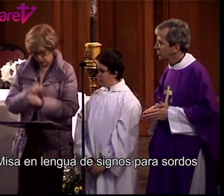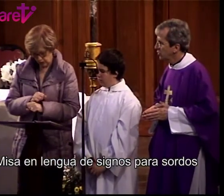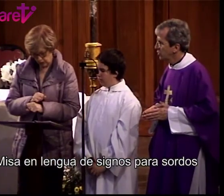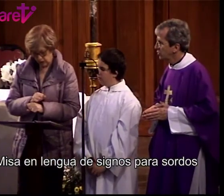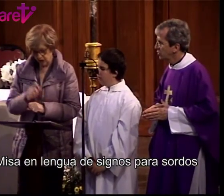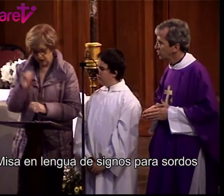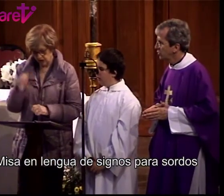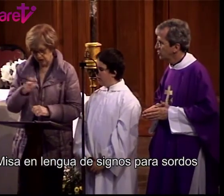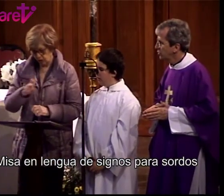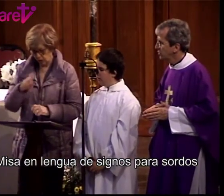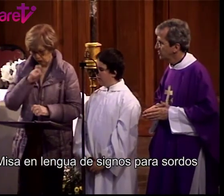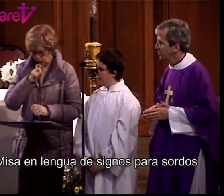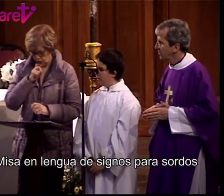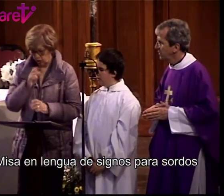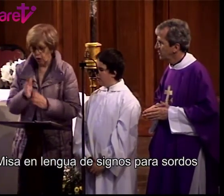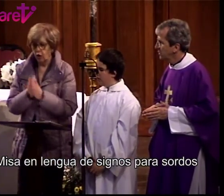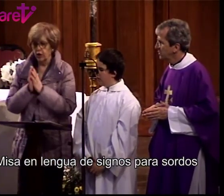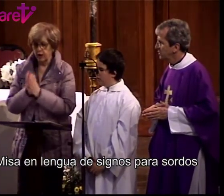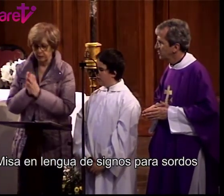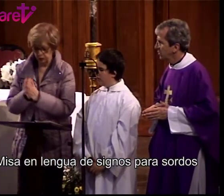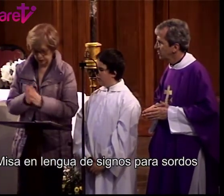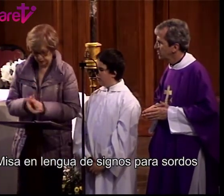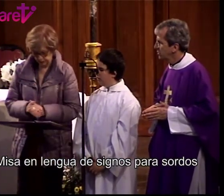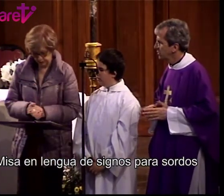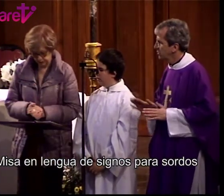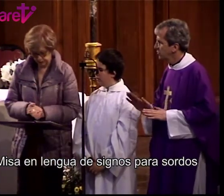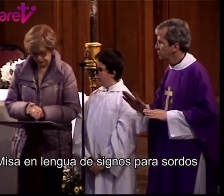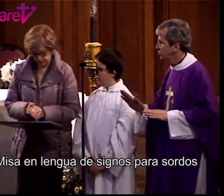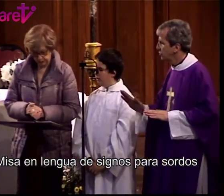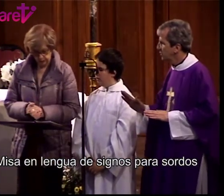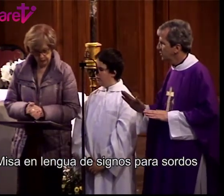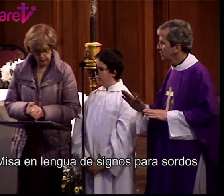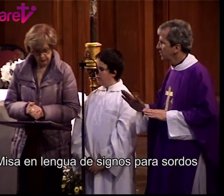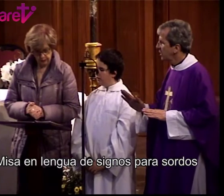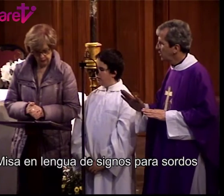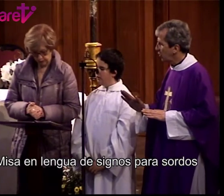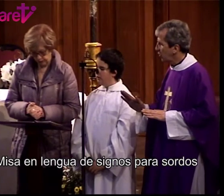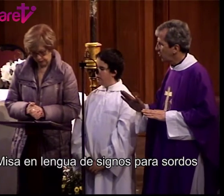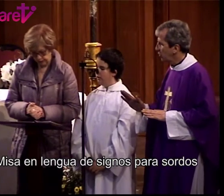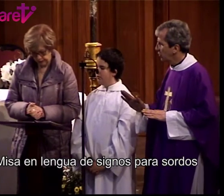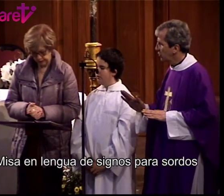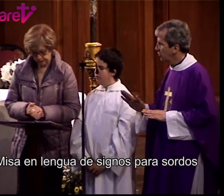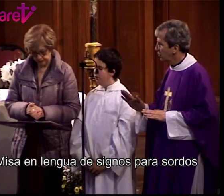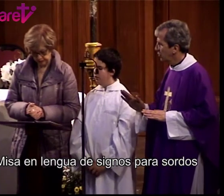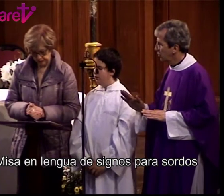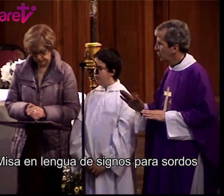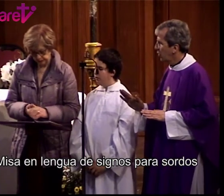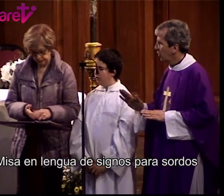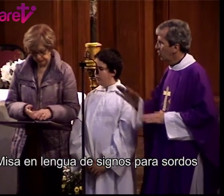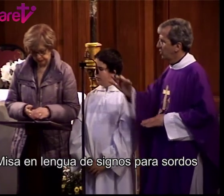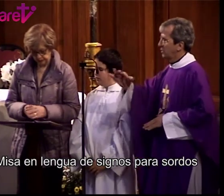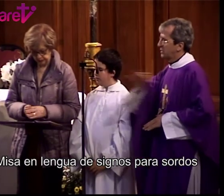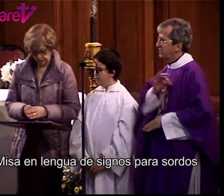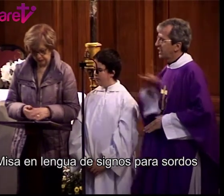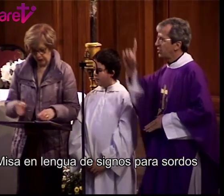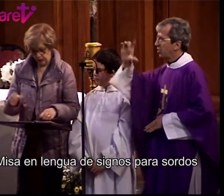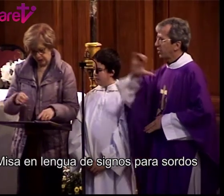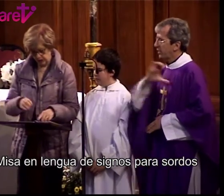a todos los que viven en situaciones de dificultad y de dolor. Oremos. Señor,